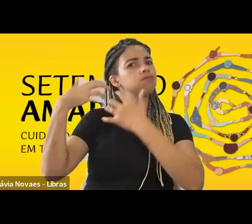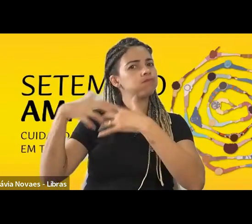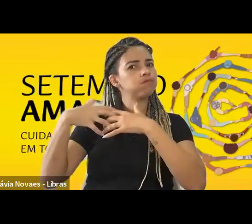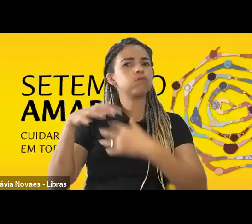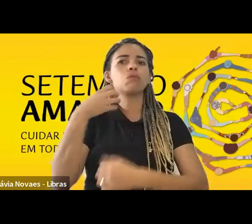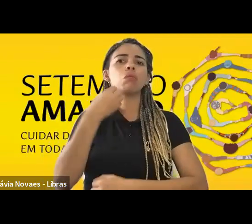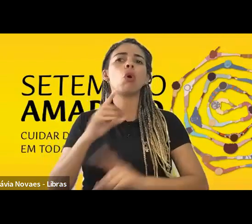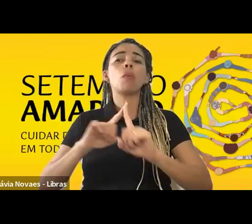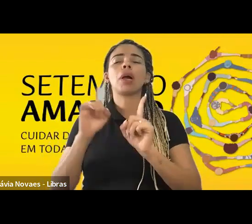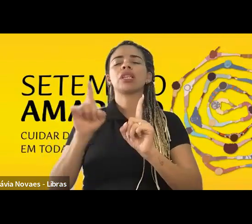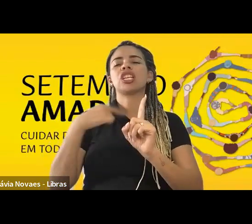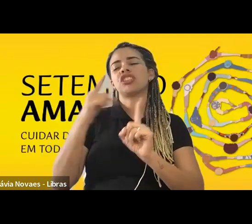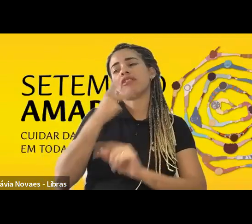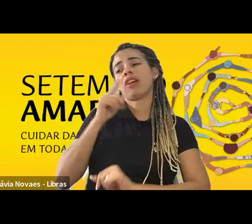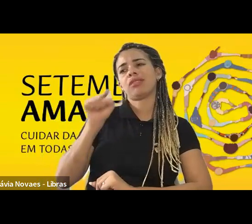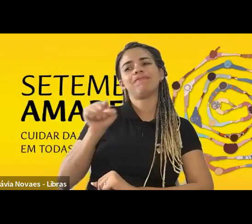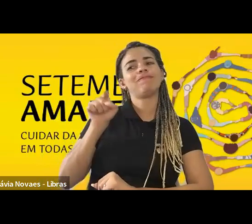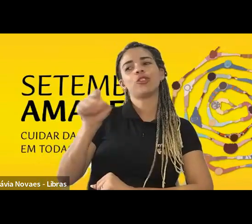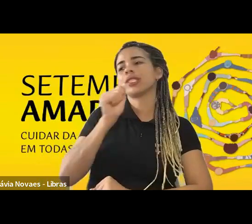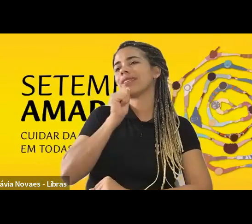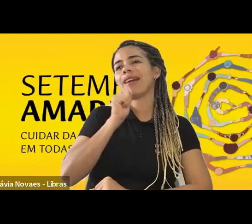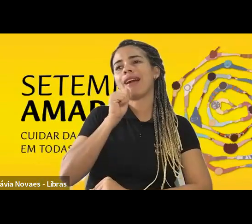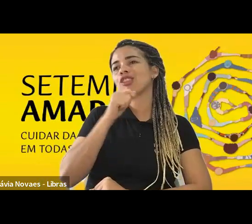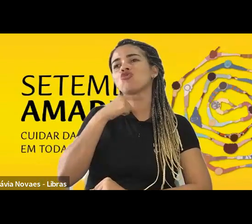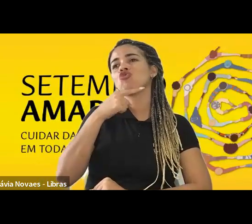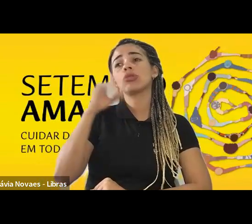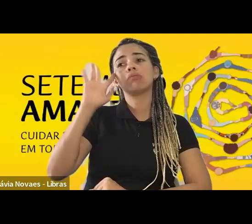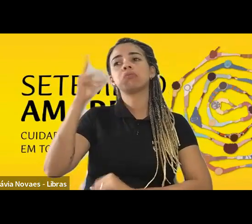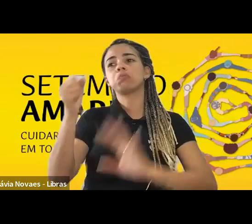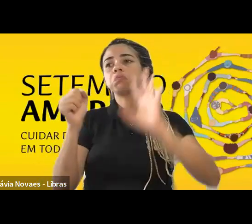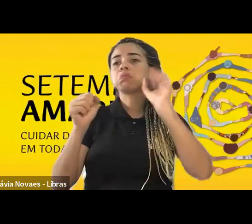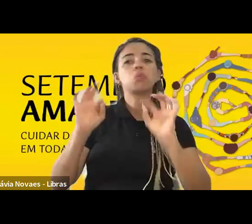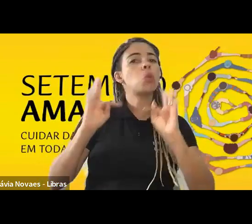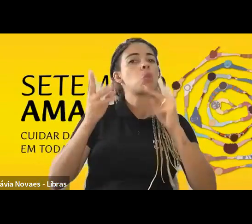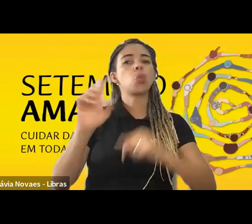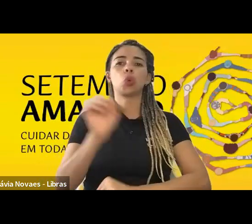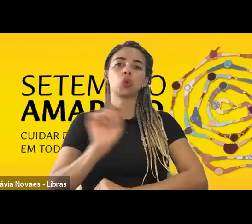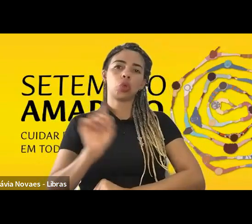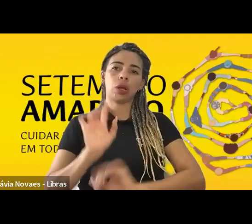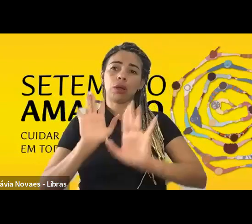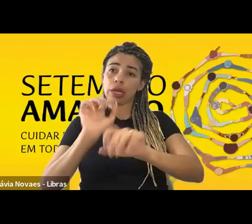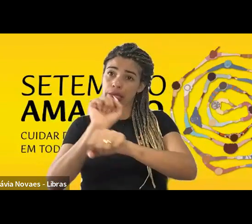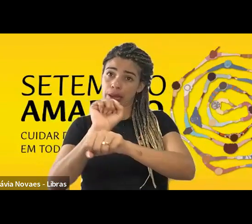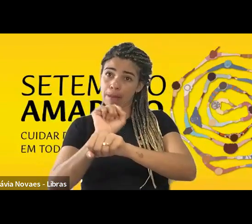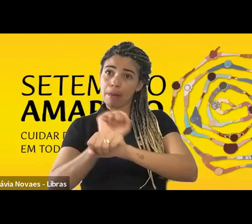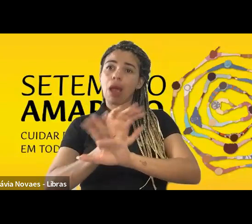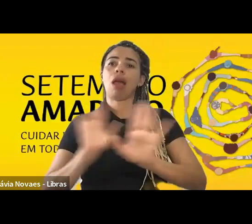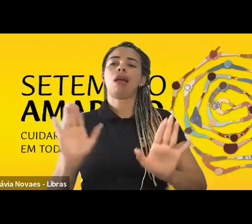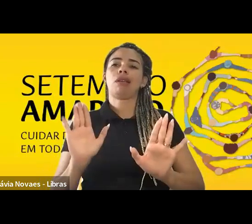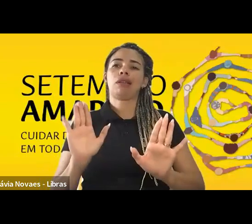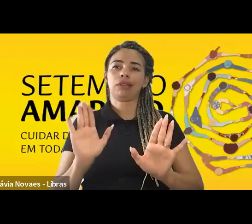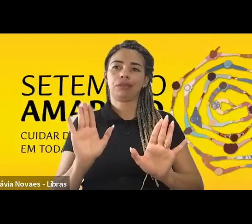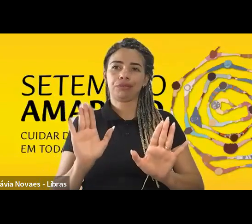dizemos: ora, você ainda não está apto para tomar todas as decisões, você precisa esperar, porque em algum